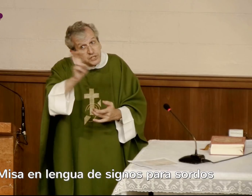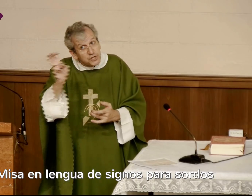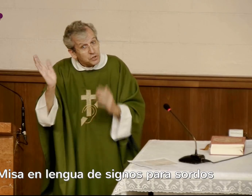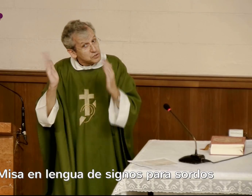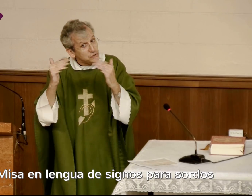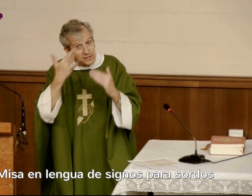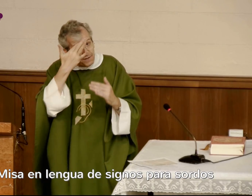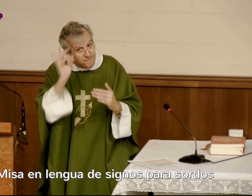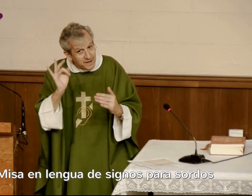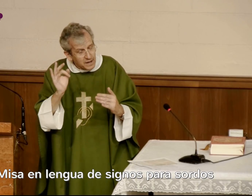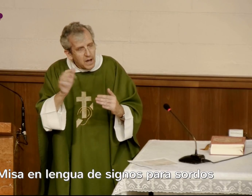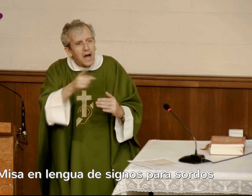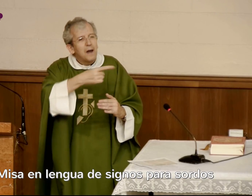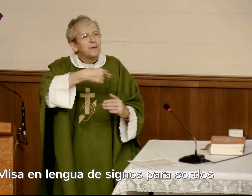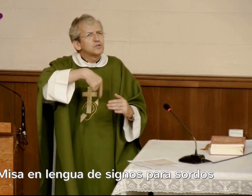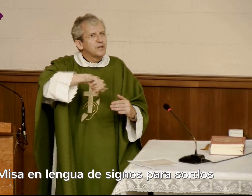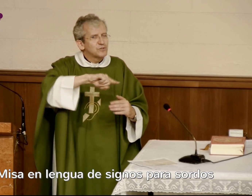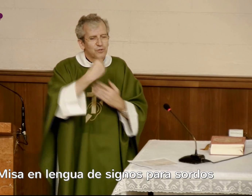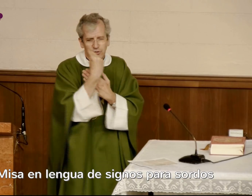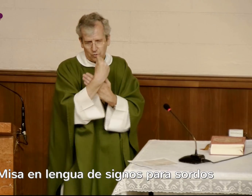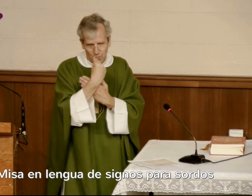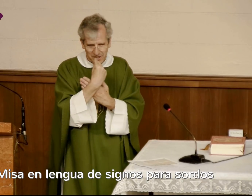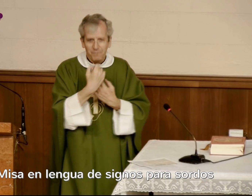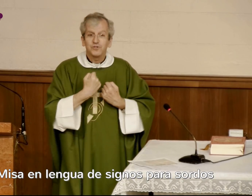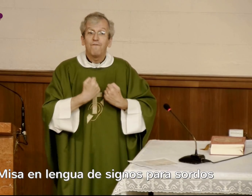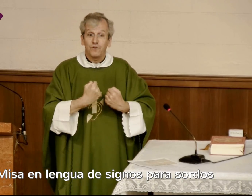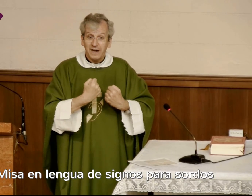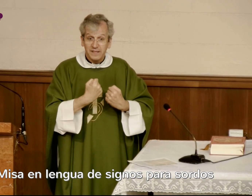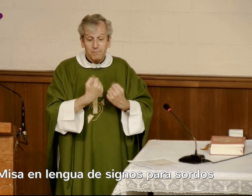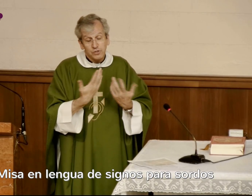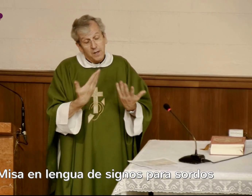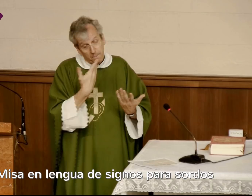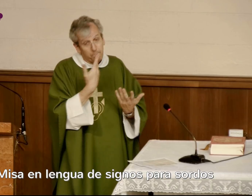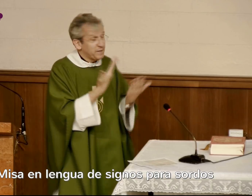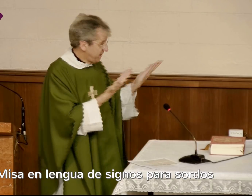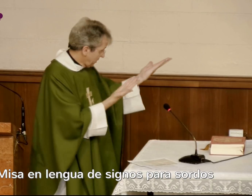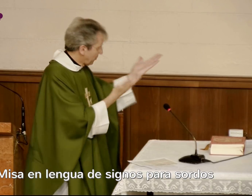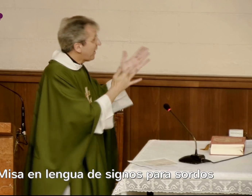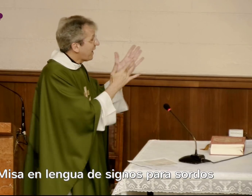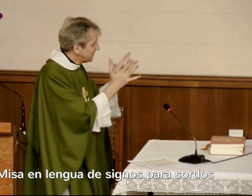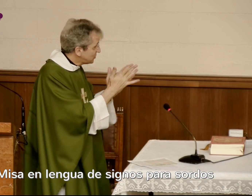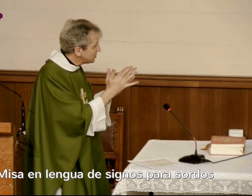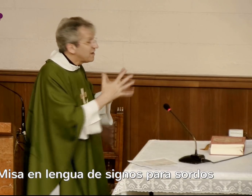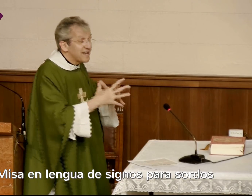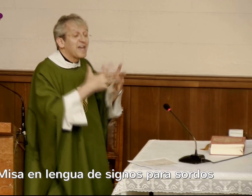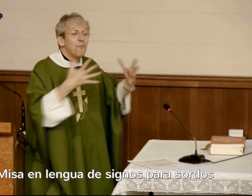Si otros no tienen fe, al menos que nosotros cuidemos, fortalezcamos, pidiendo a Jesús que